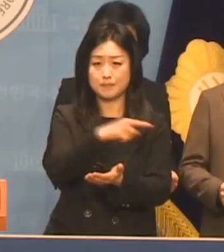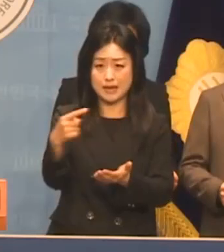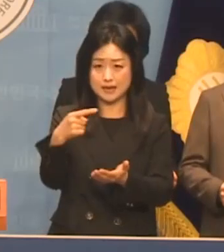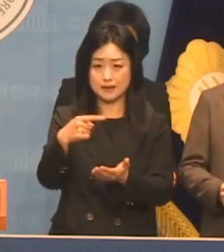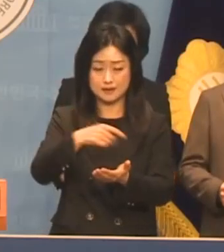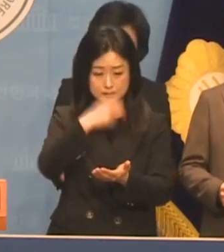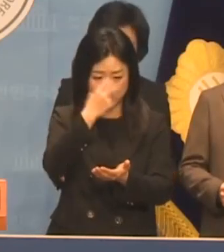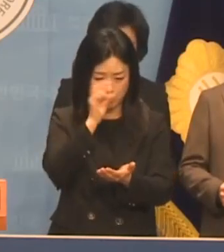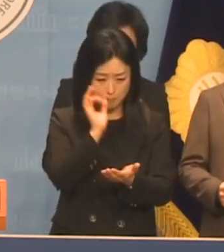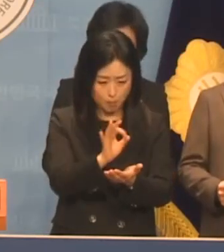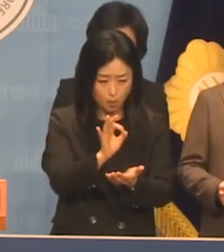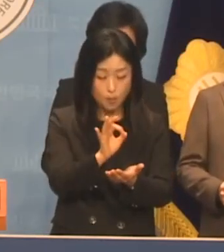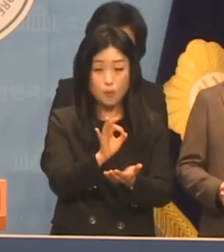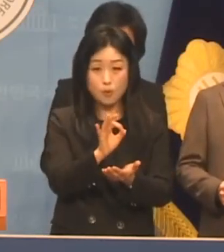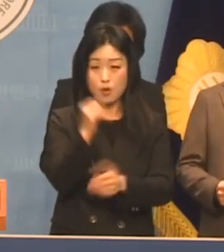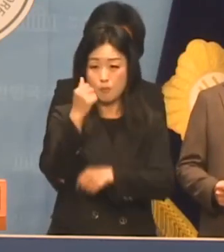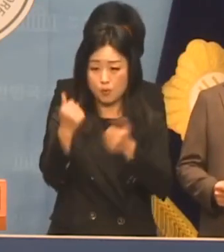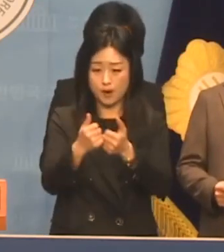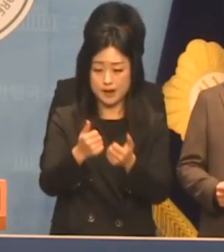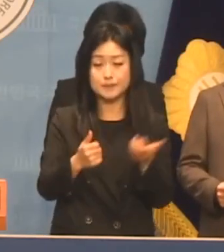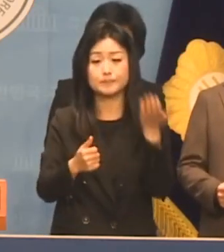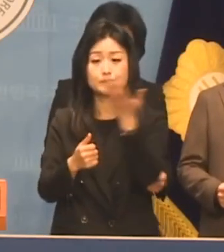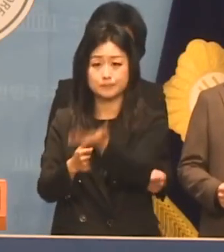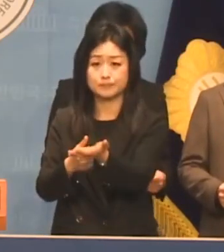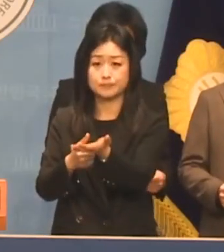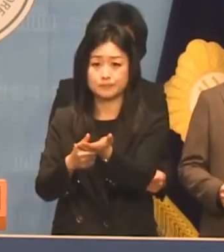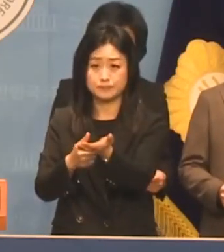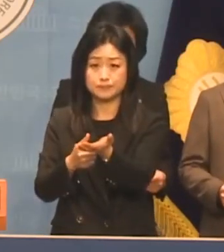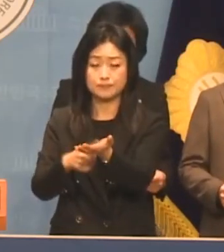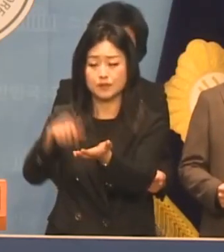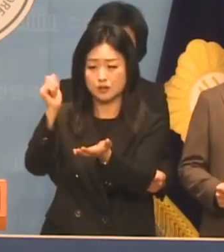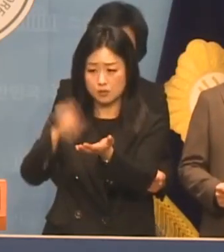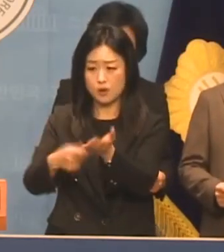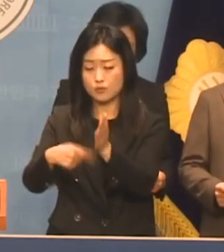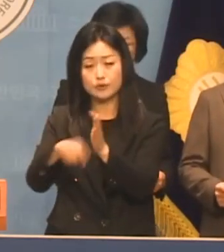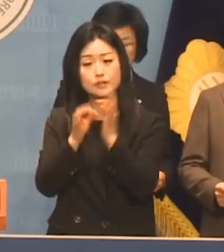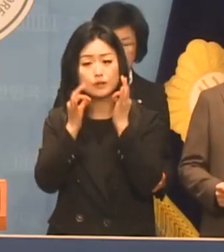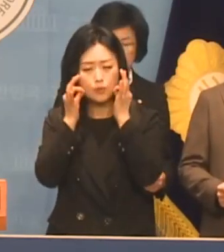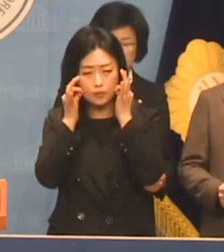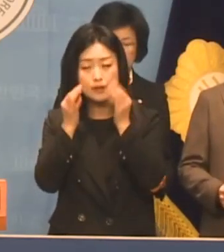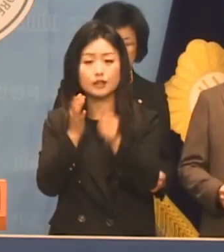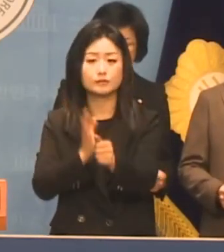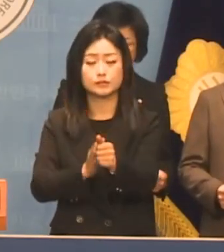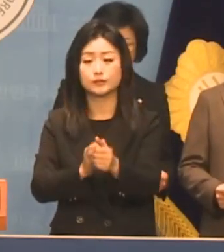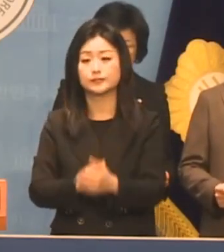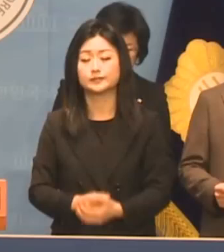심사하고 본회의 통과를 위해 모든 노력을 기울여야 할 것입니다.